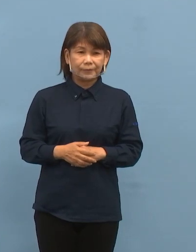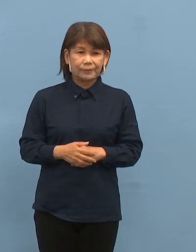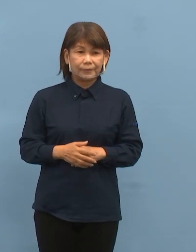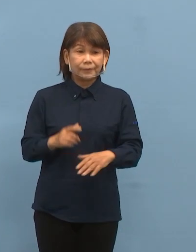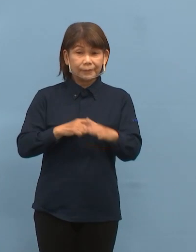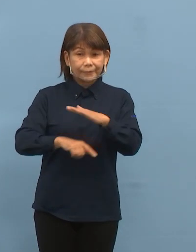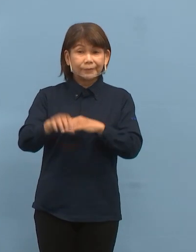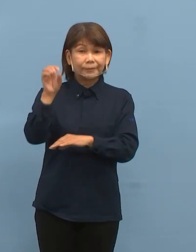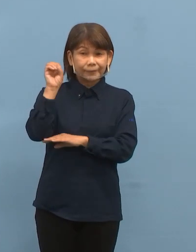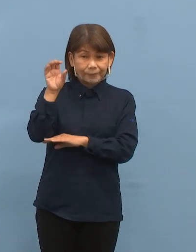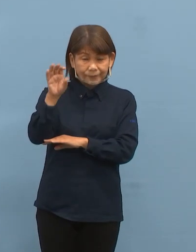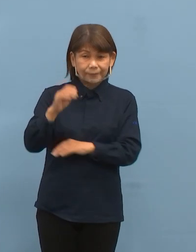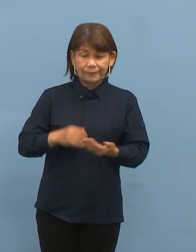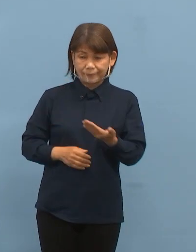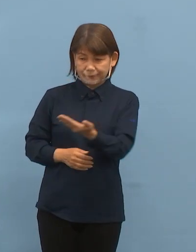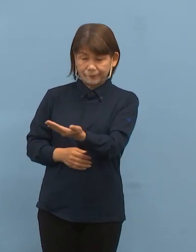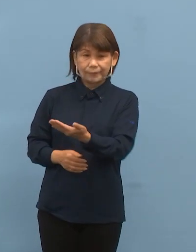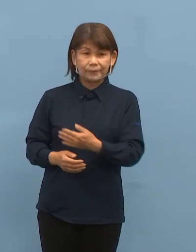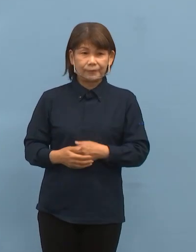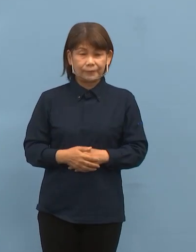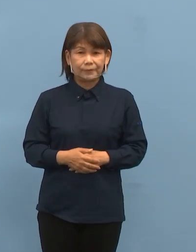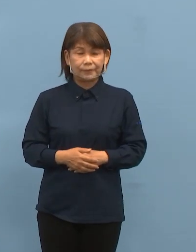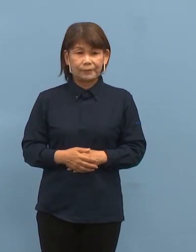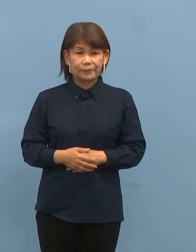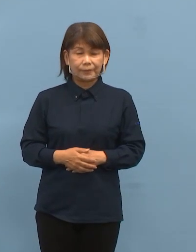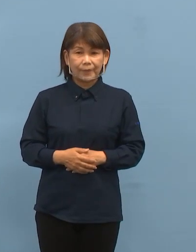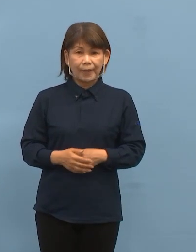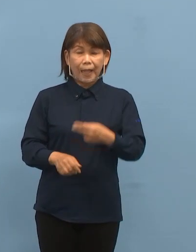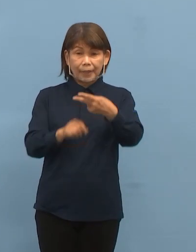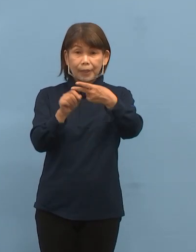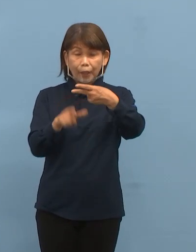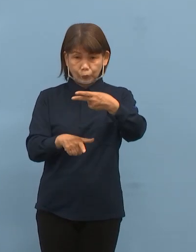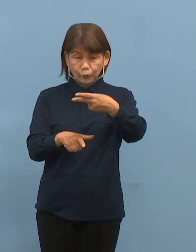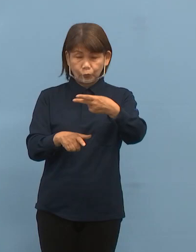朝日新聞の石倉と言います。はい、2月の知事選